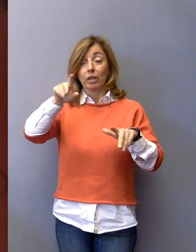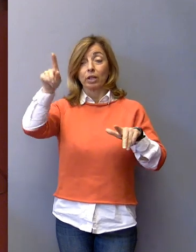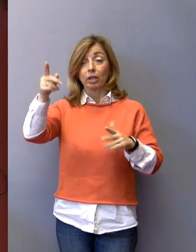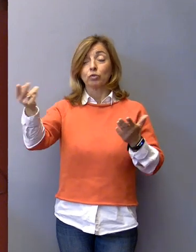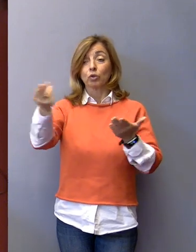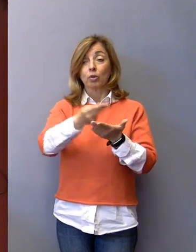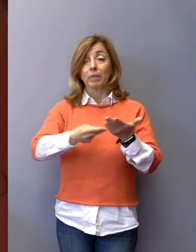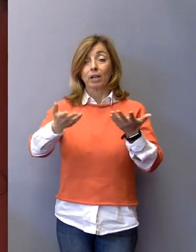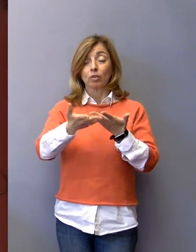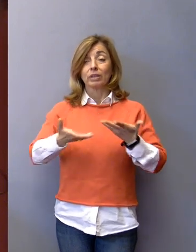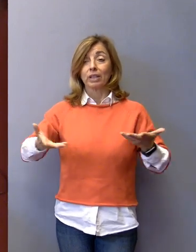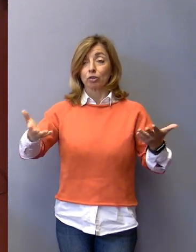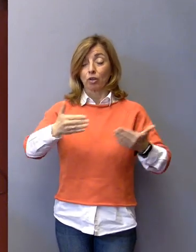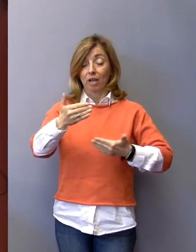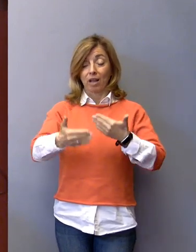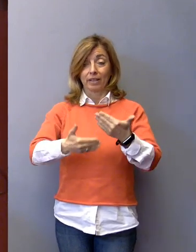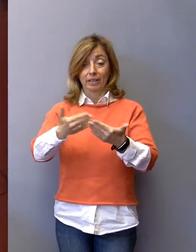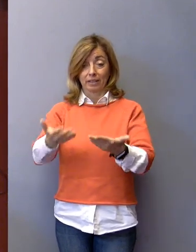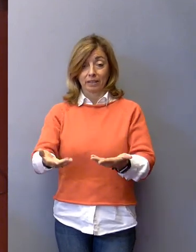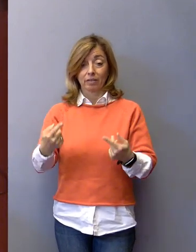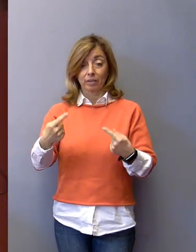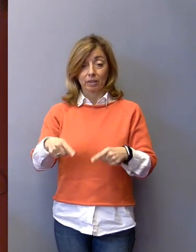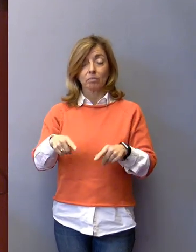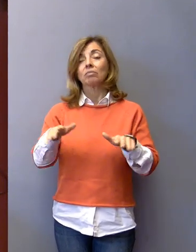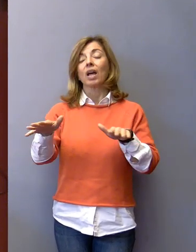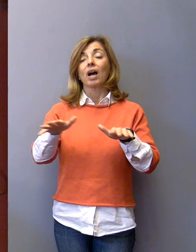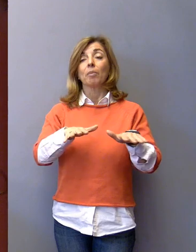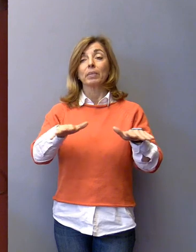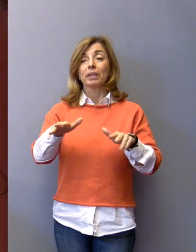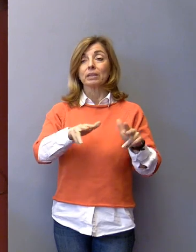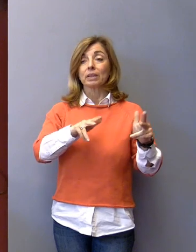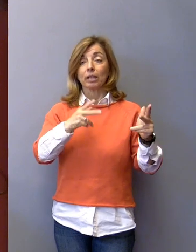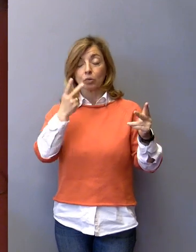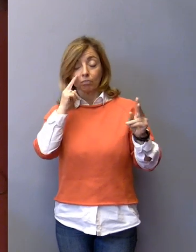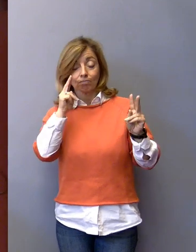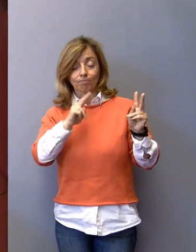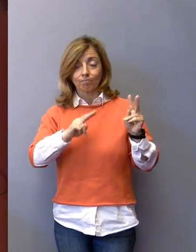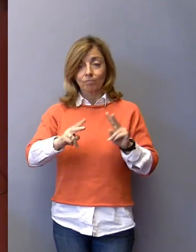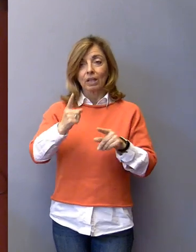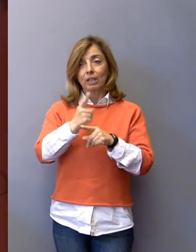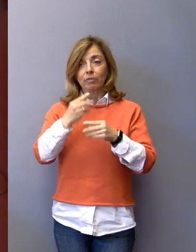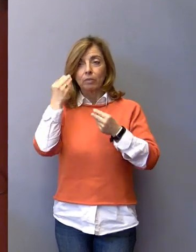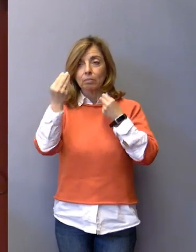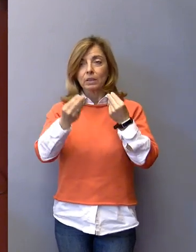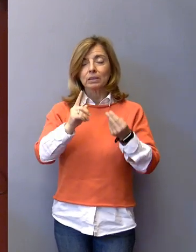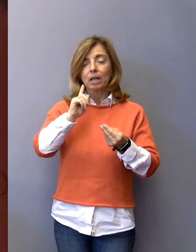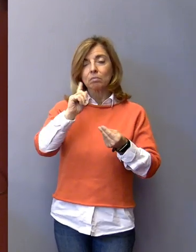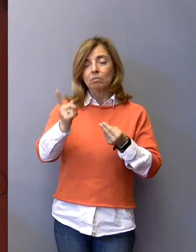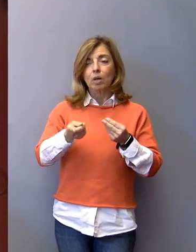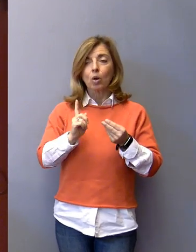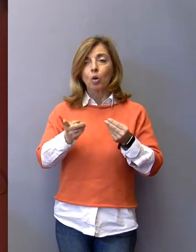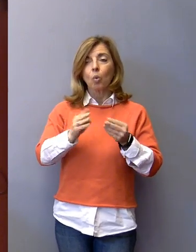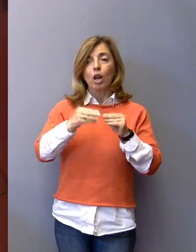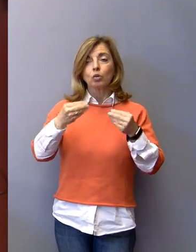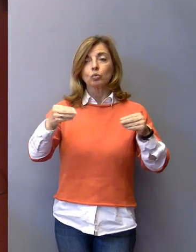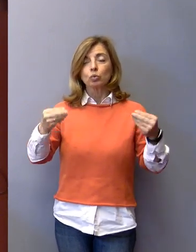in itinere che ovviamente porterà l'amministrazione ad una riconsiderazione di strumenti urbanistici quindi non solo del